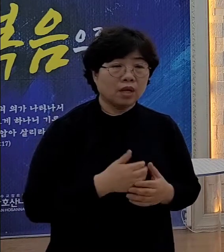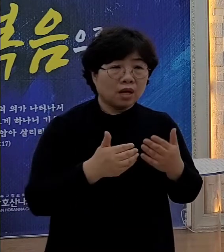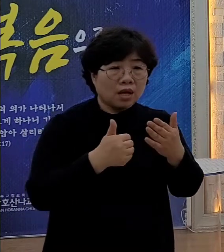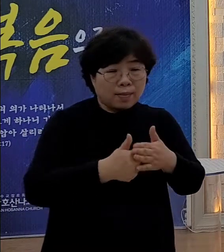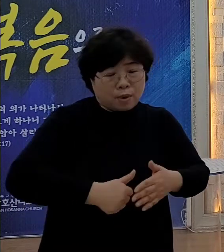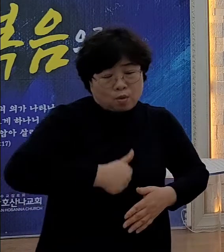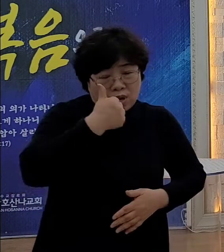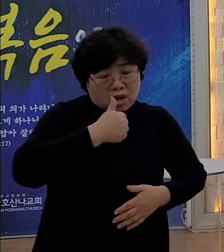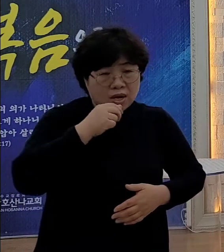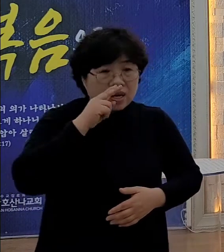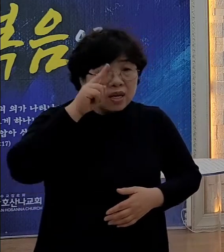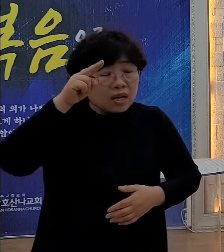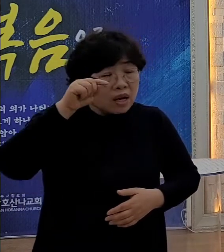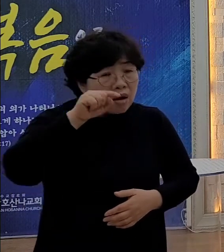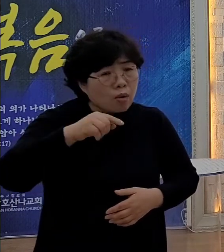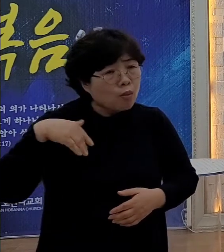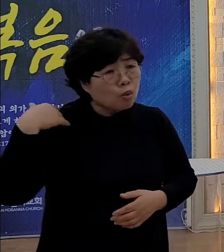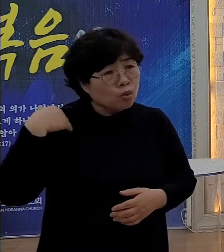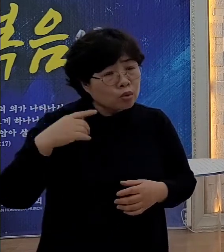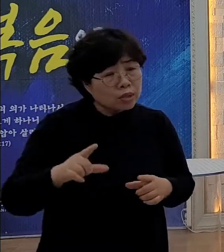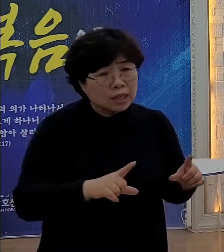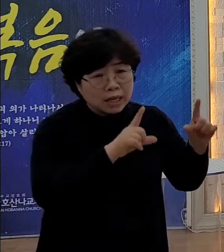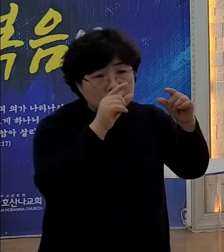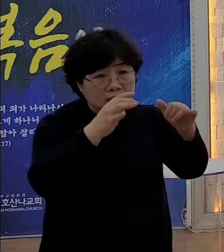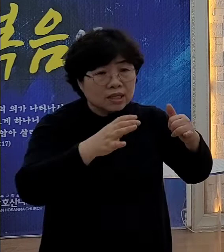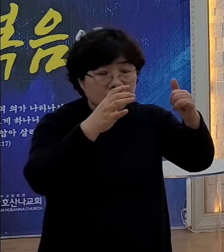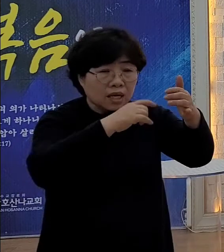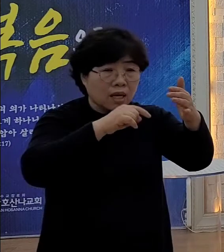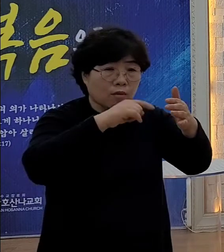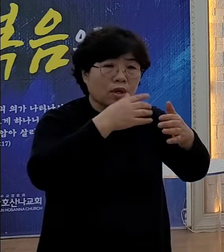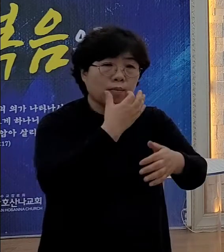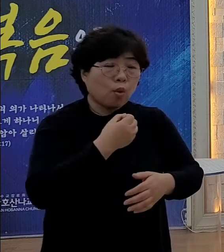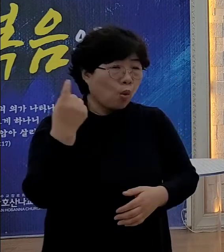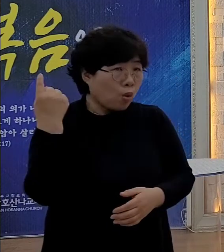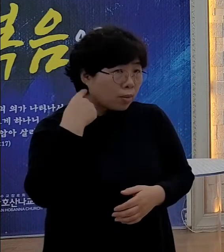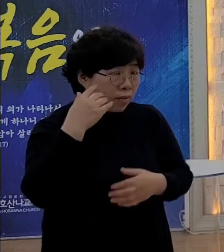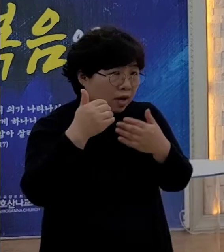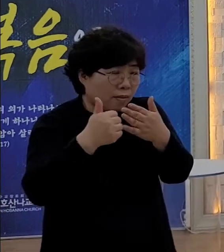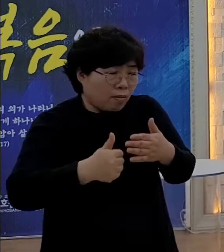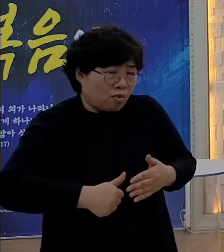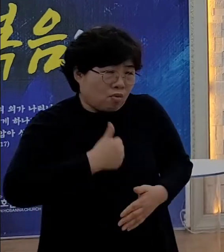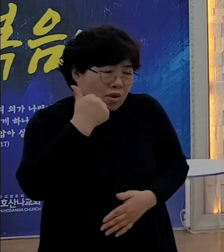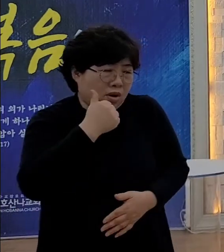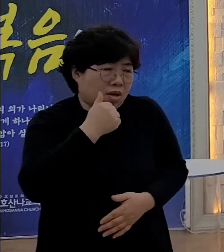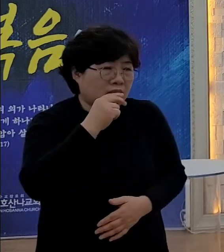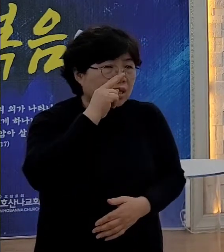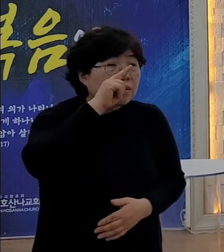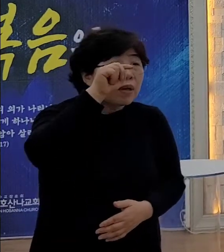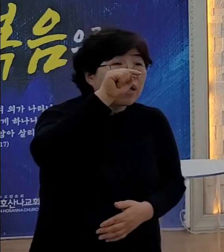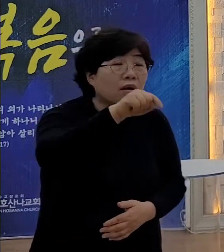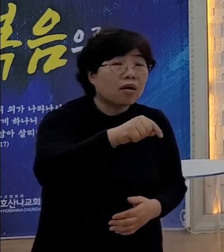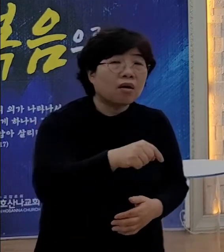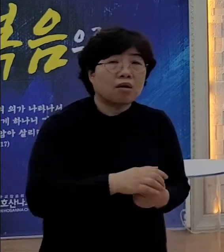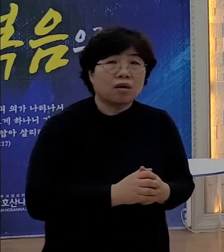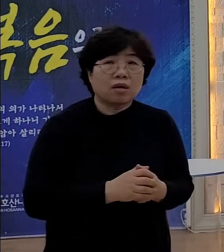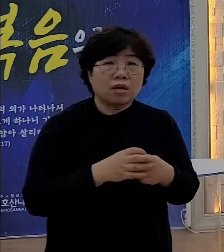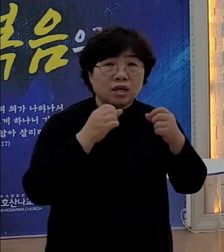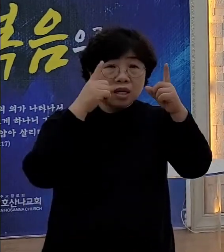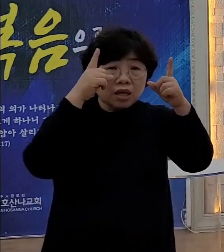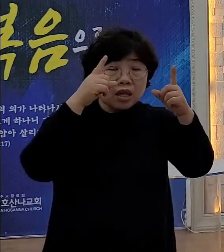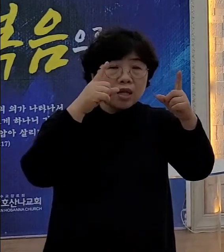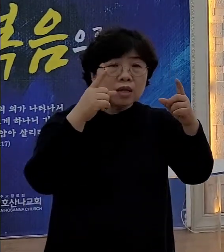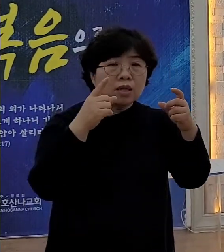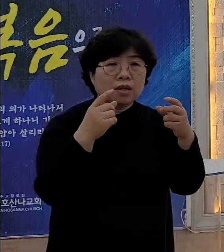심각성을 모르고 살고 있는 이 세상에 복음이 바로 하나님의 진노가 얼마나 지금 극에 달했는지 다 됐다는 것을 깨닫게